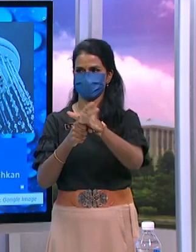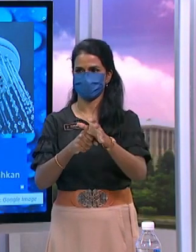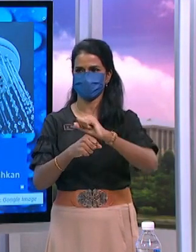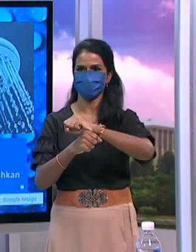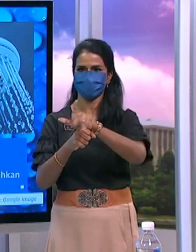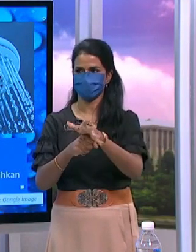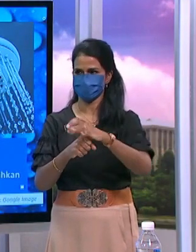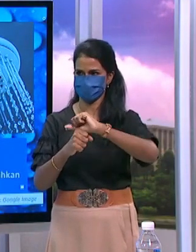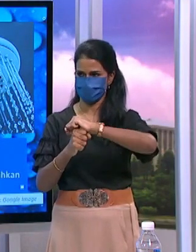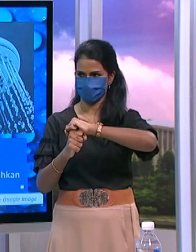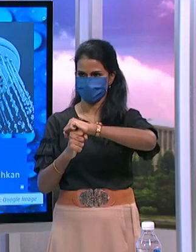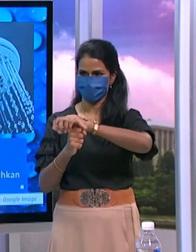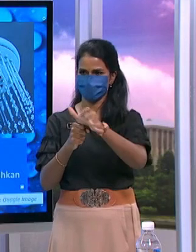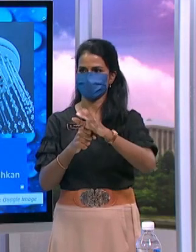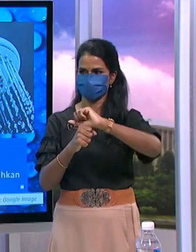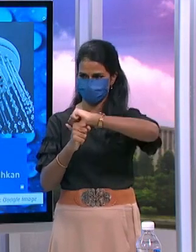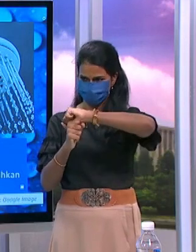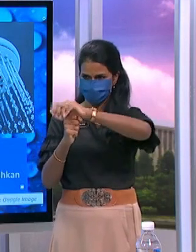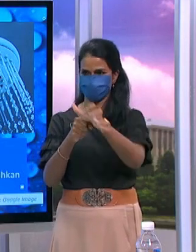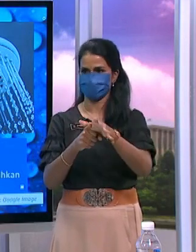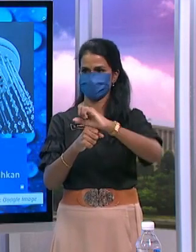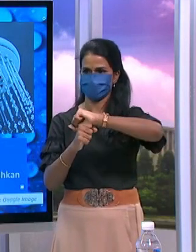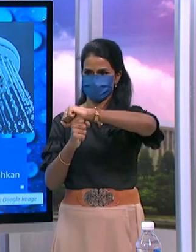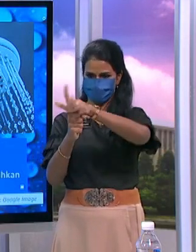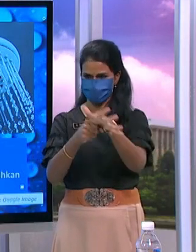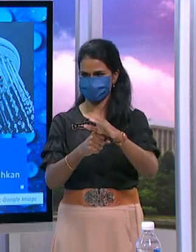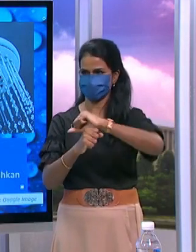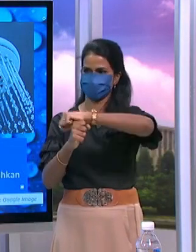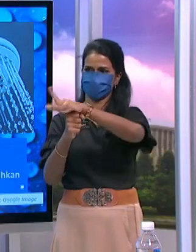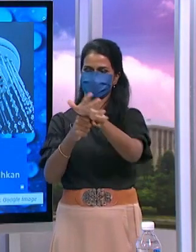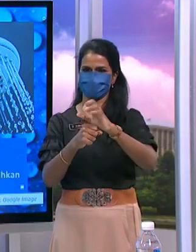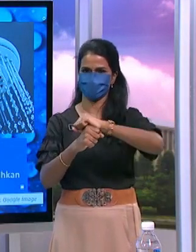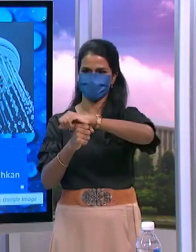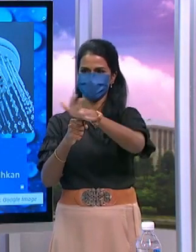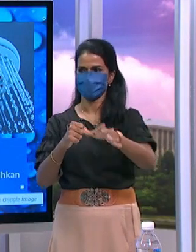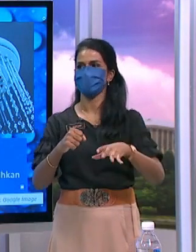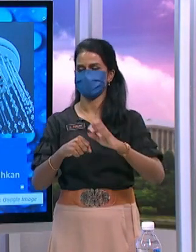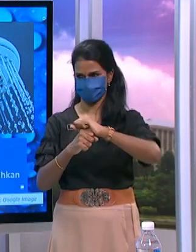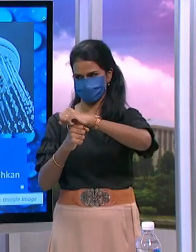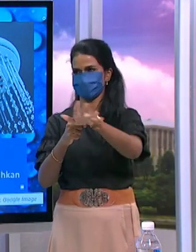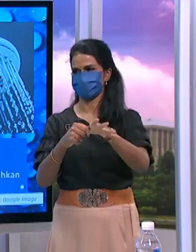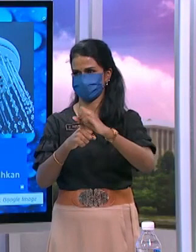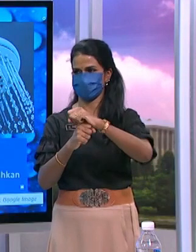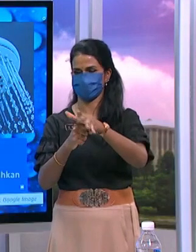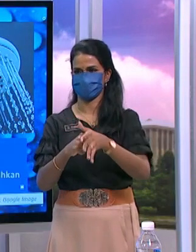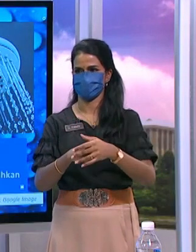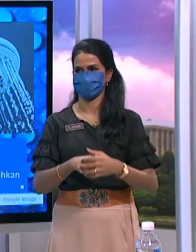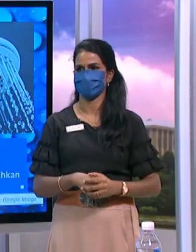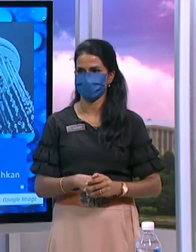corona virus macam ni adik. Corona sini cikgu? Sini. Yes. Oh, corona. COVID lah. Yes. Corona virus. Okay, COVID.